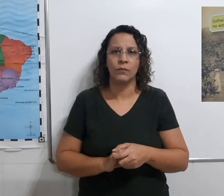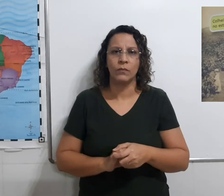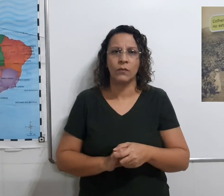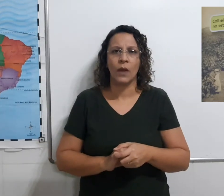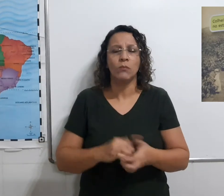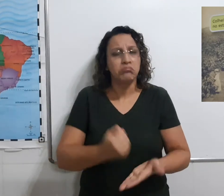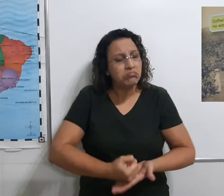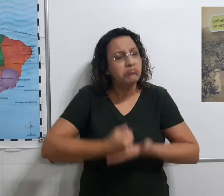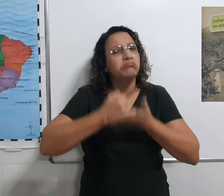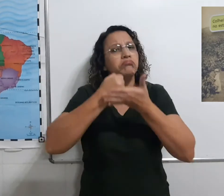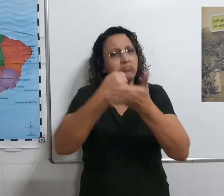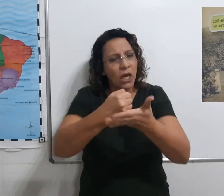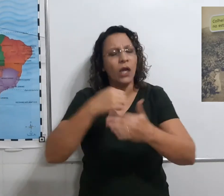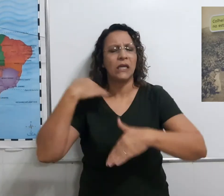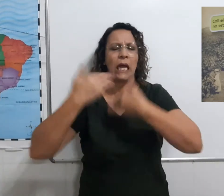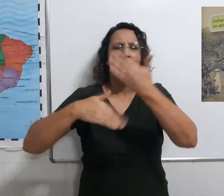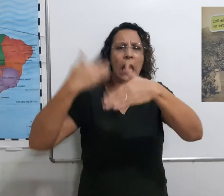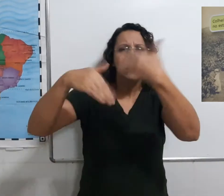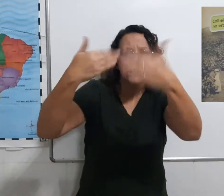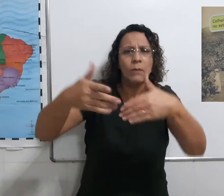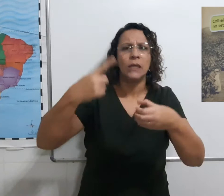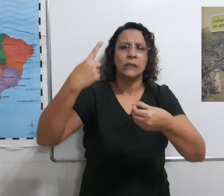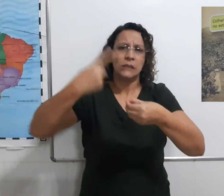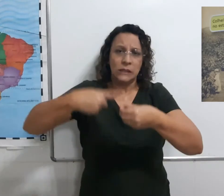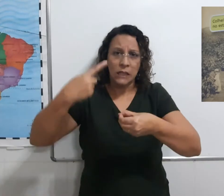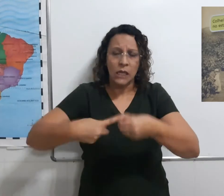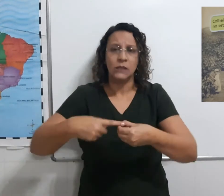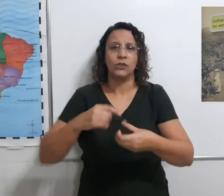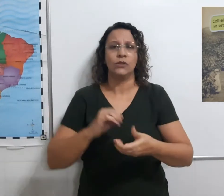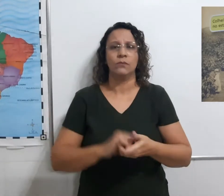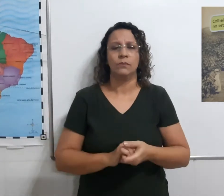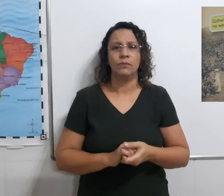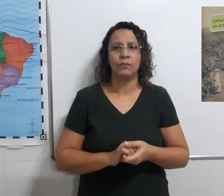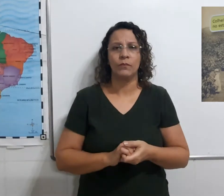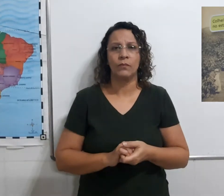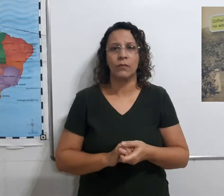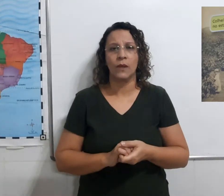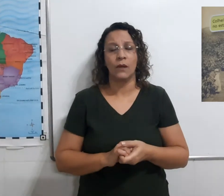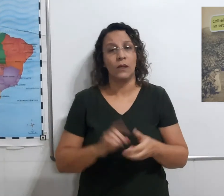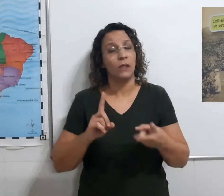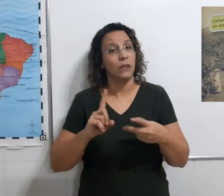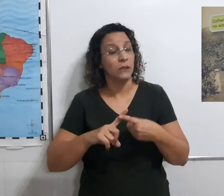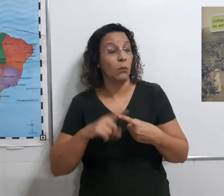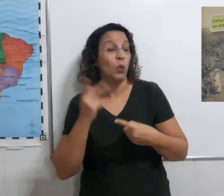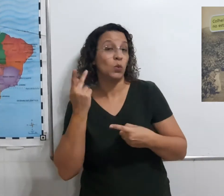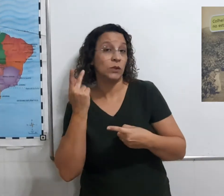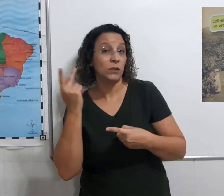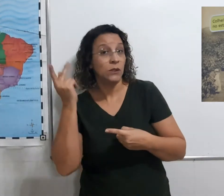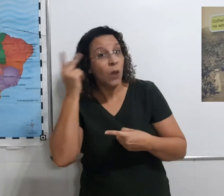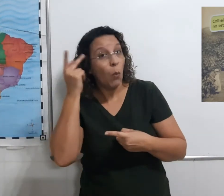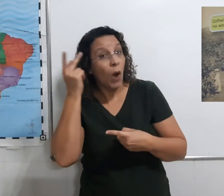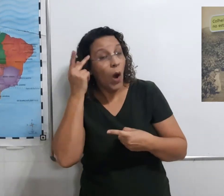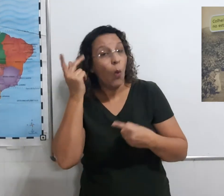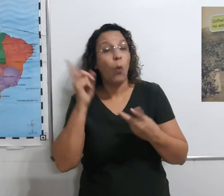contribuindo para o crescimento da cidade, como São Paulo e Rio